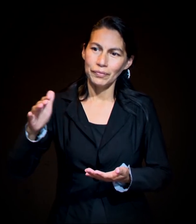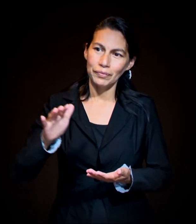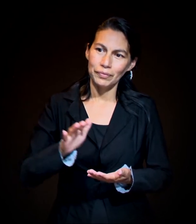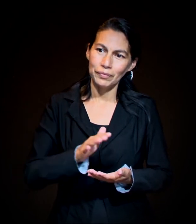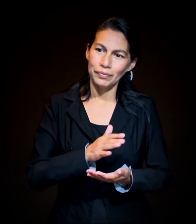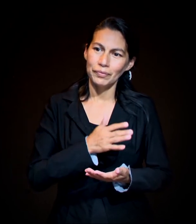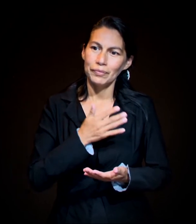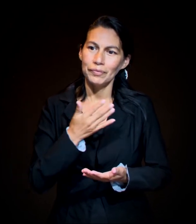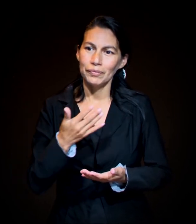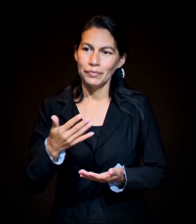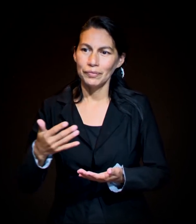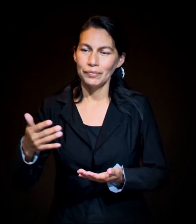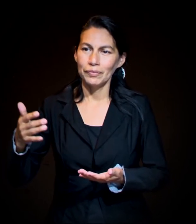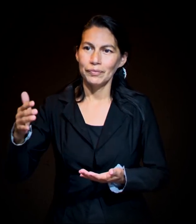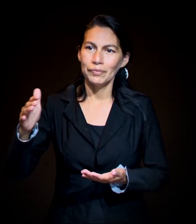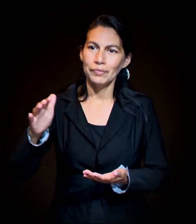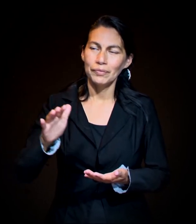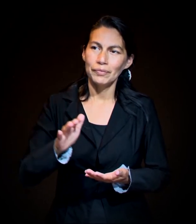ah